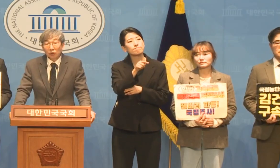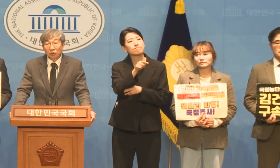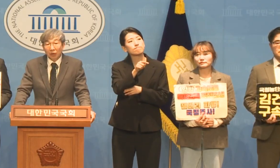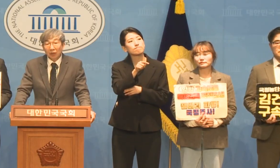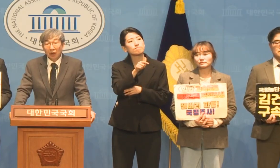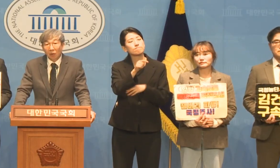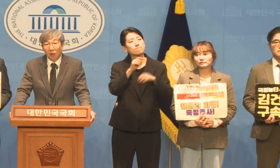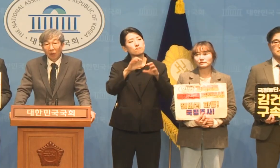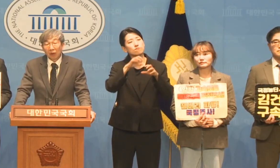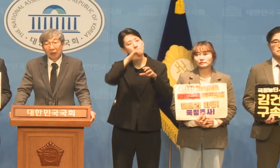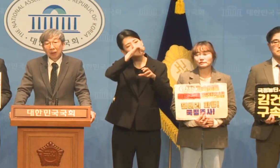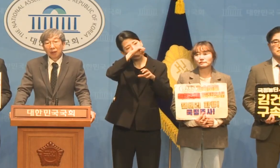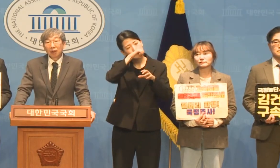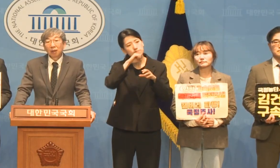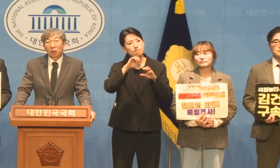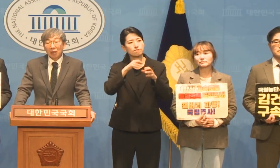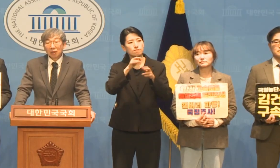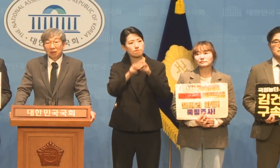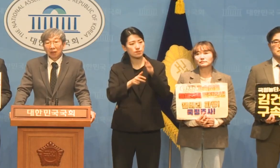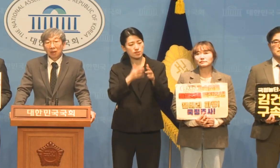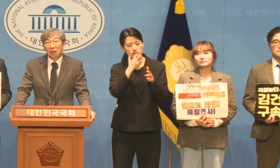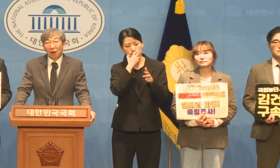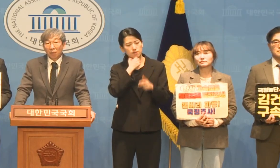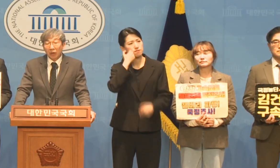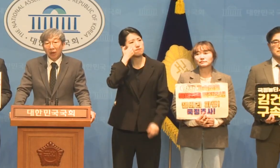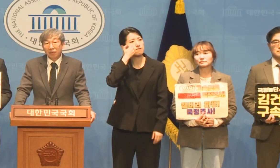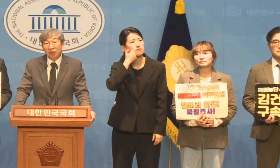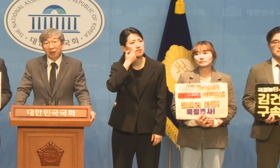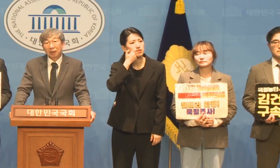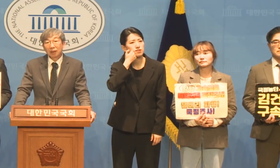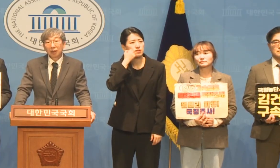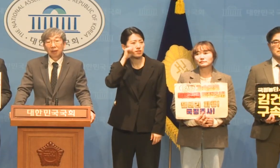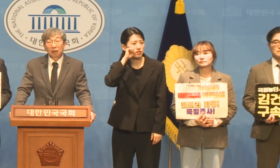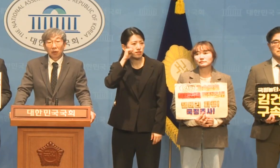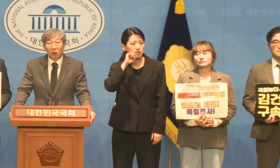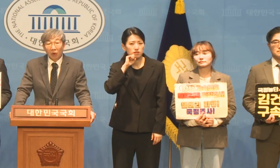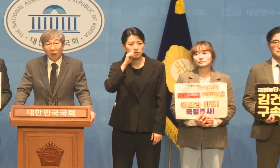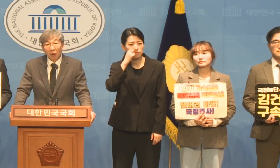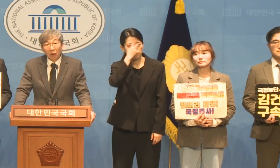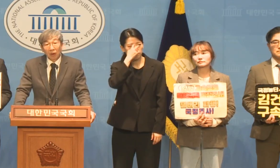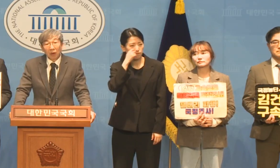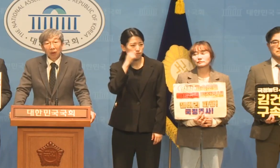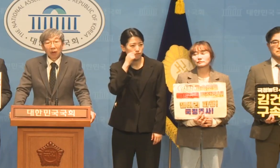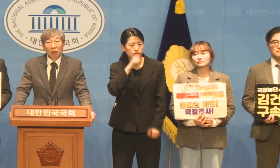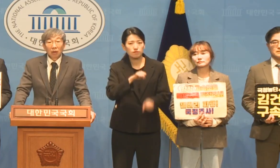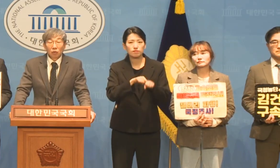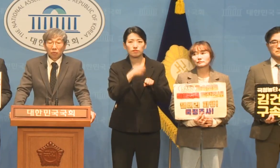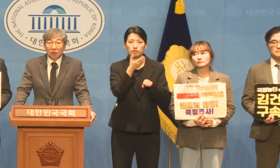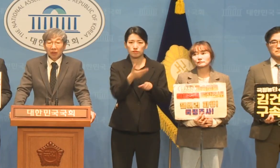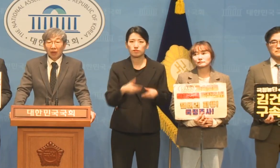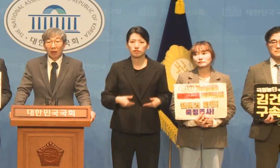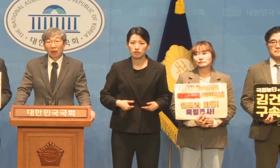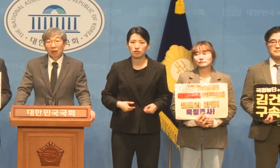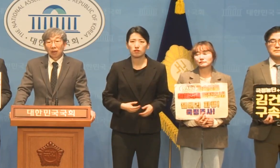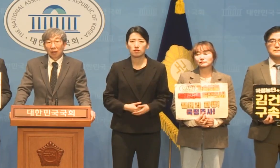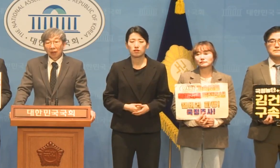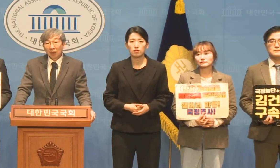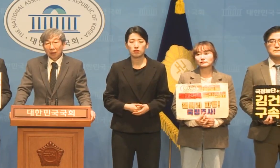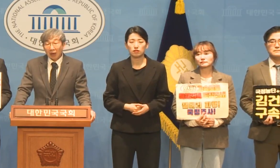철저한 수사를 하고 관련자를 엄벌해야 합니다. 그리고